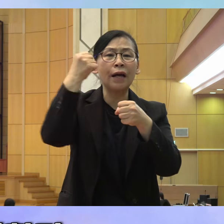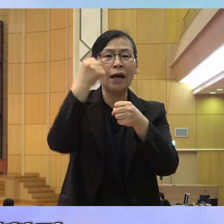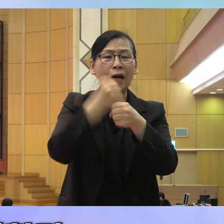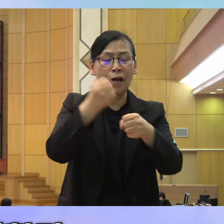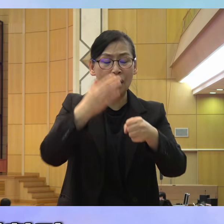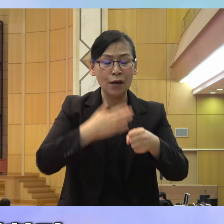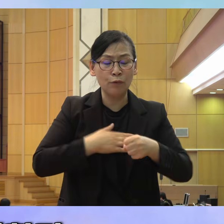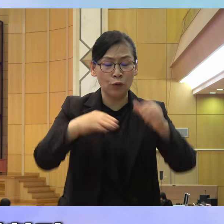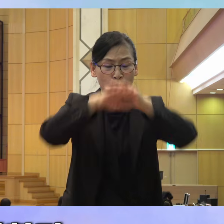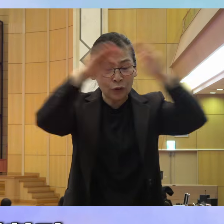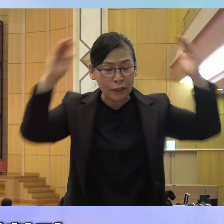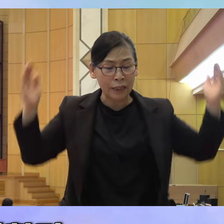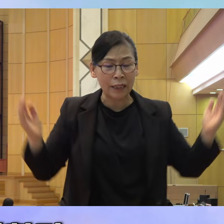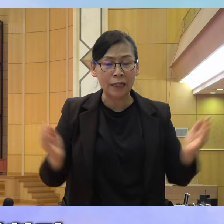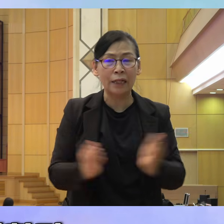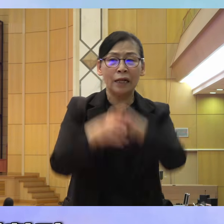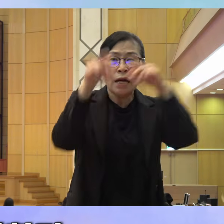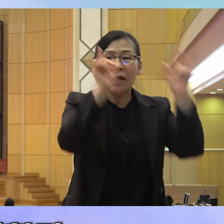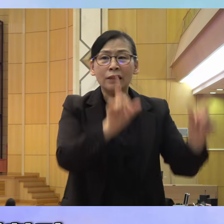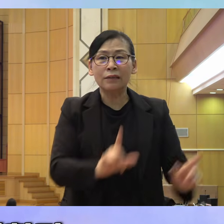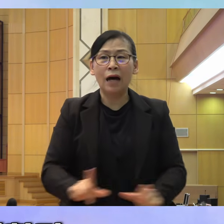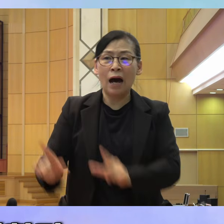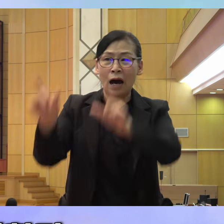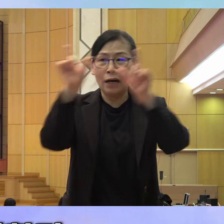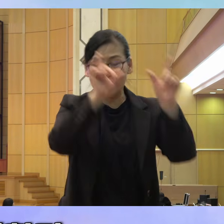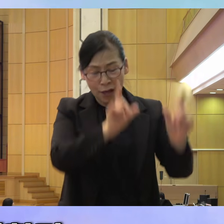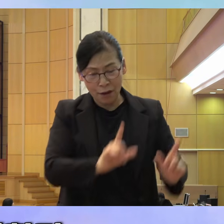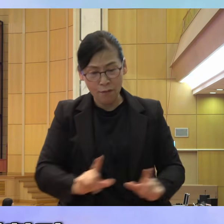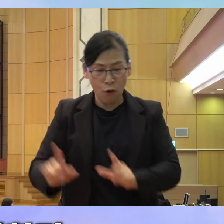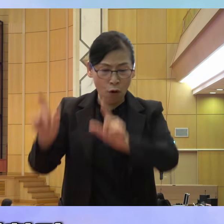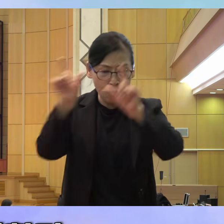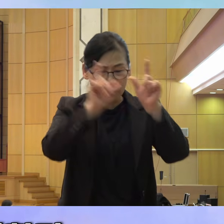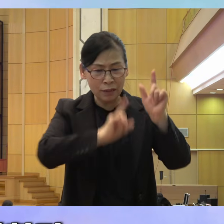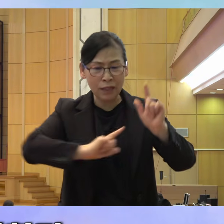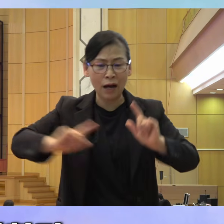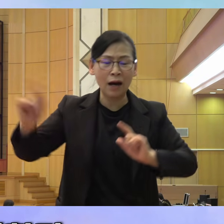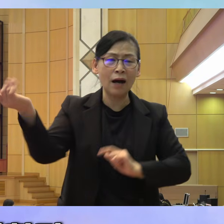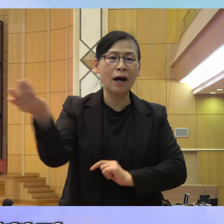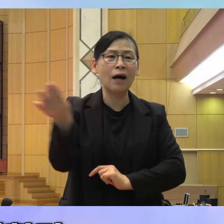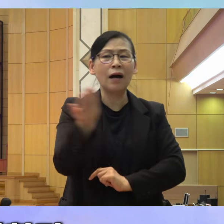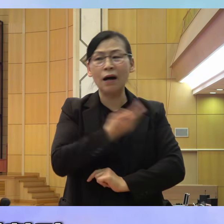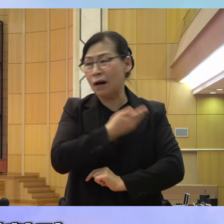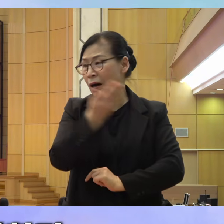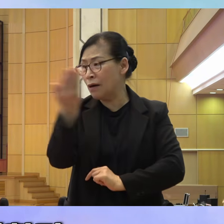주께 묶인 나의 모든 삶